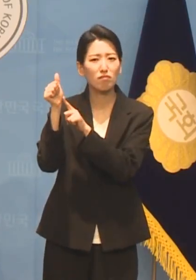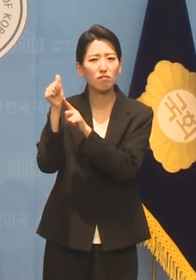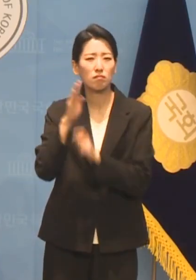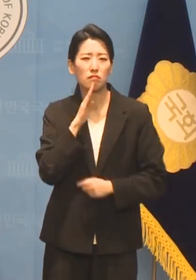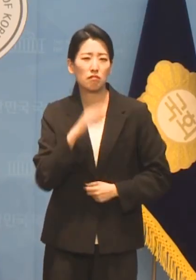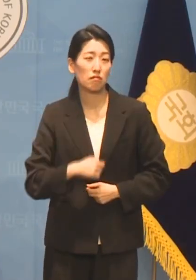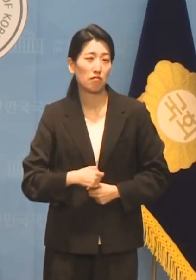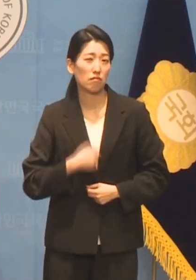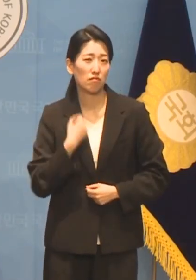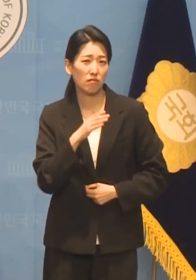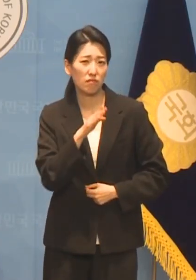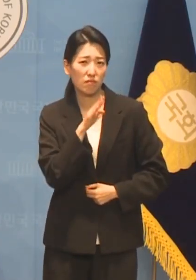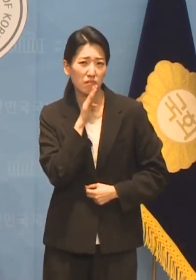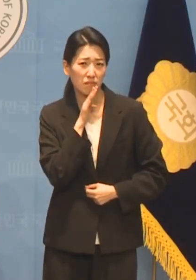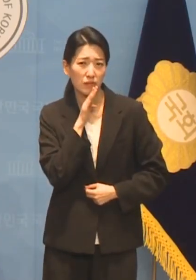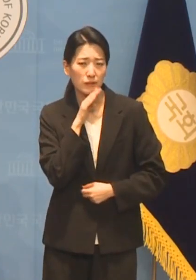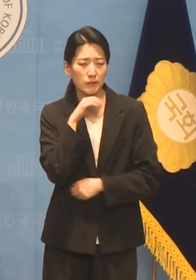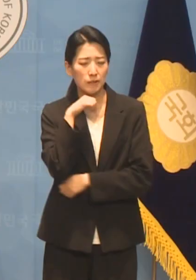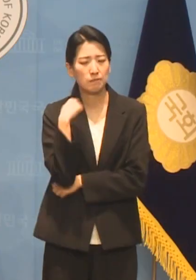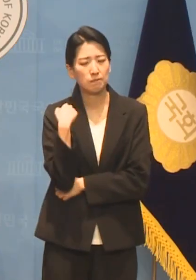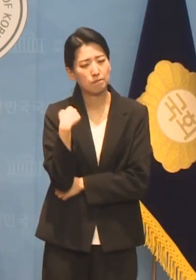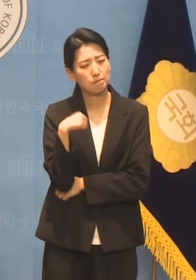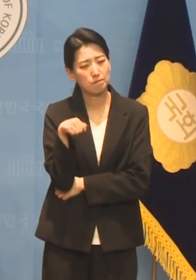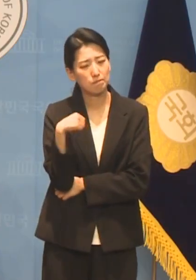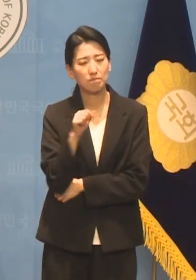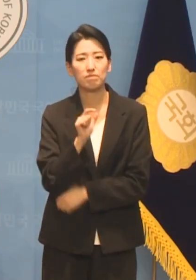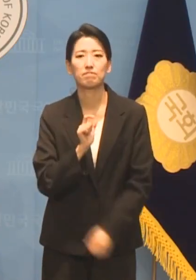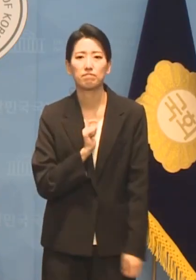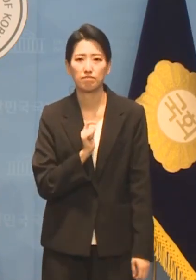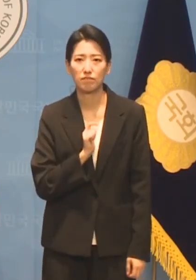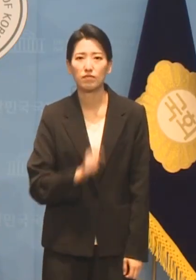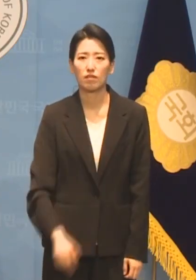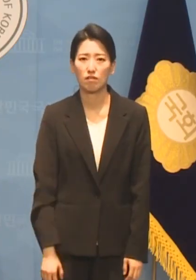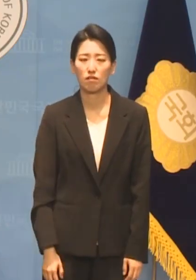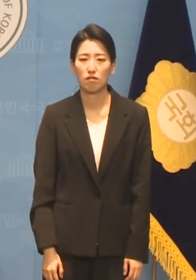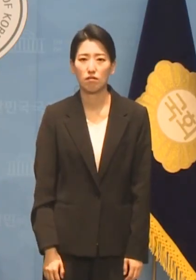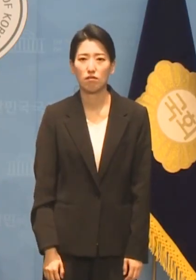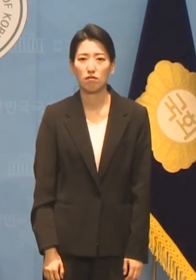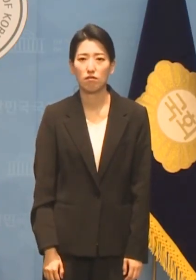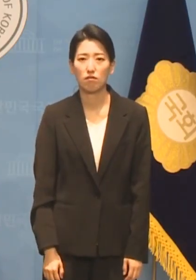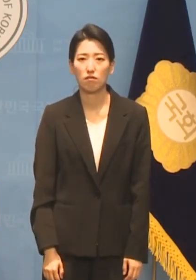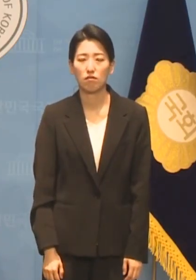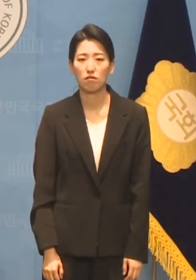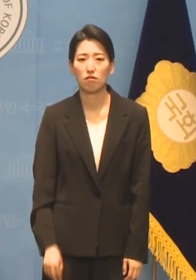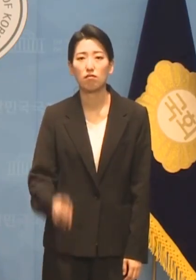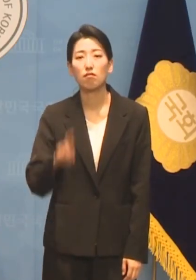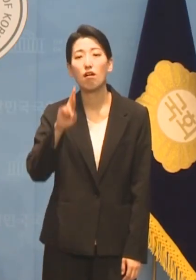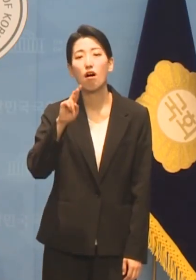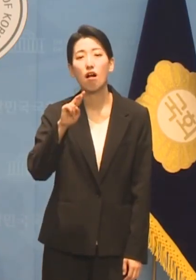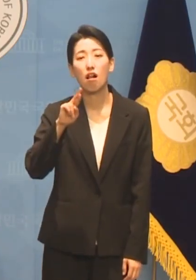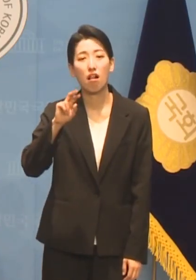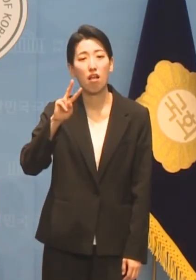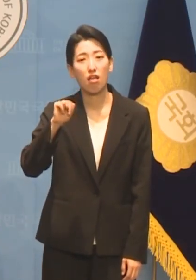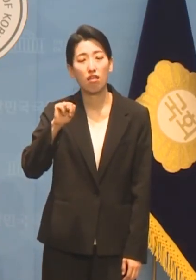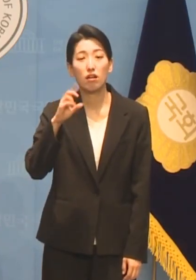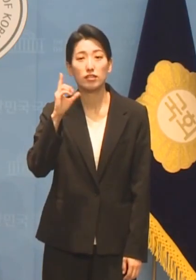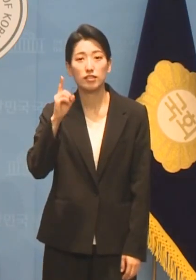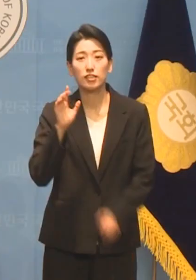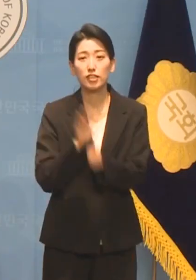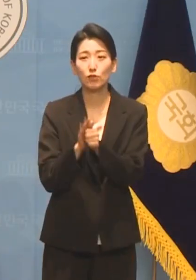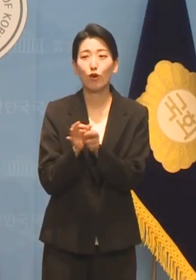진정성마저 의심되는 공약이다 이렇게 생각합니다. 입으로만 R&D 지원을 외치고 지금